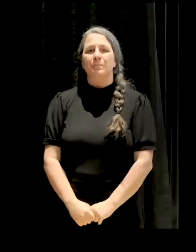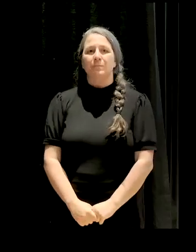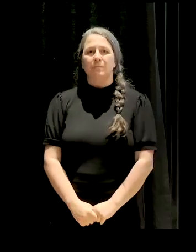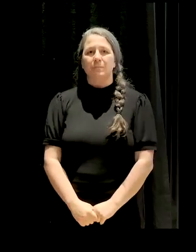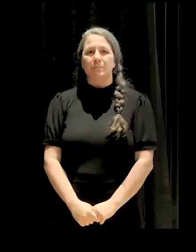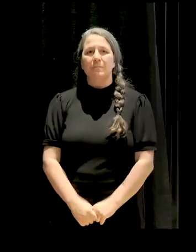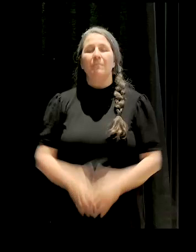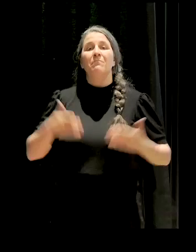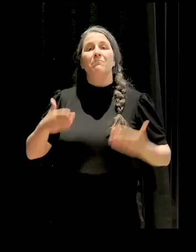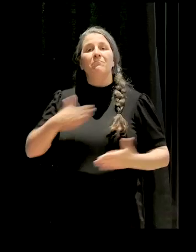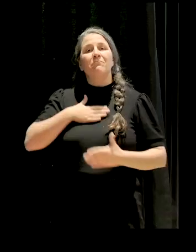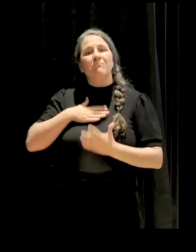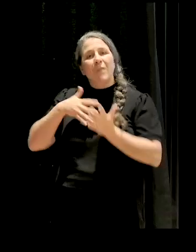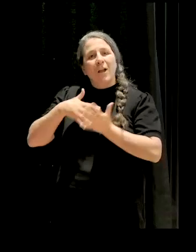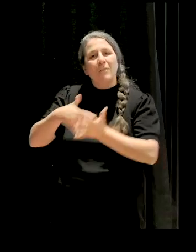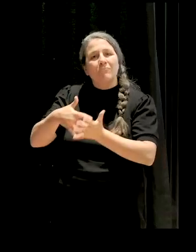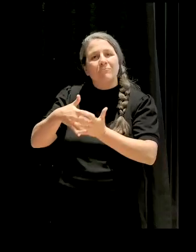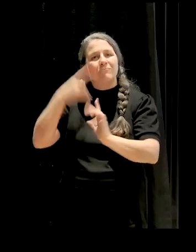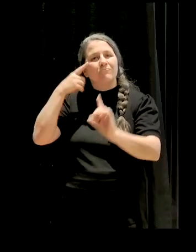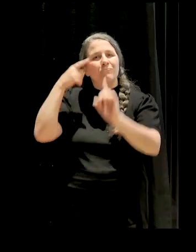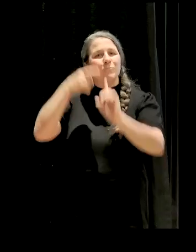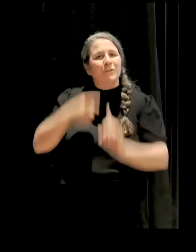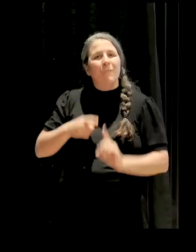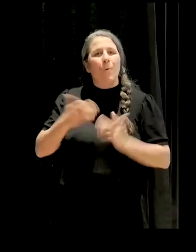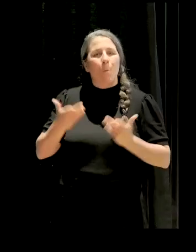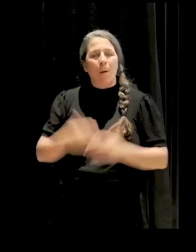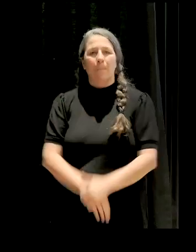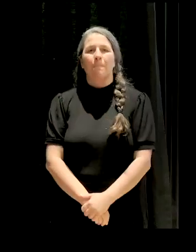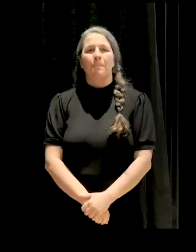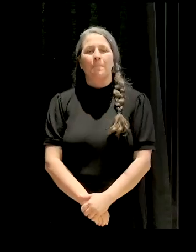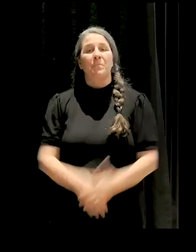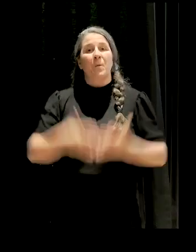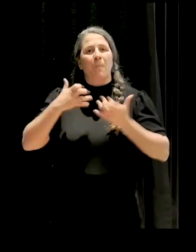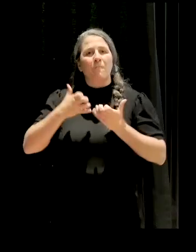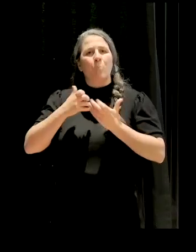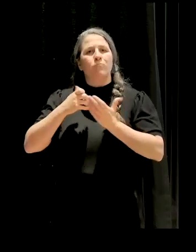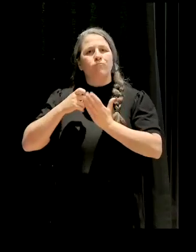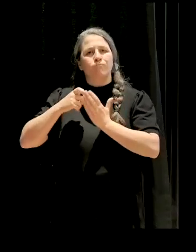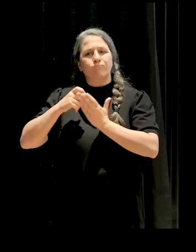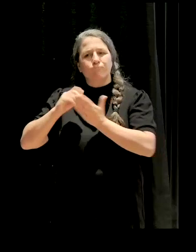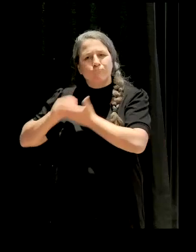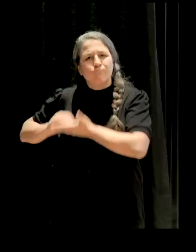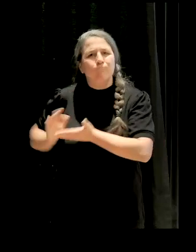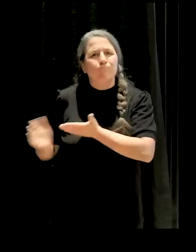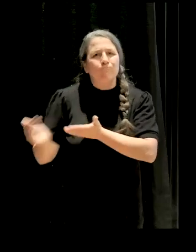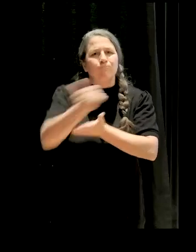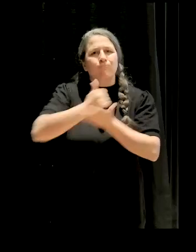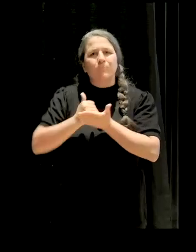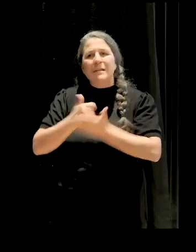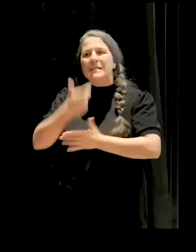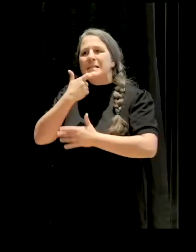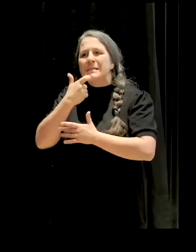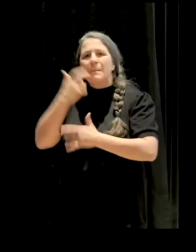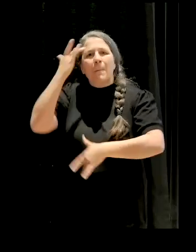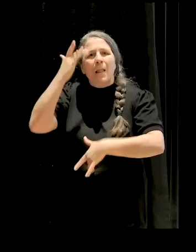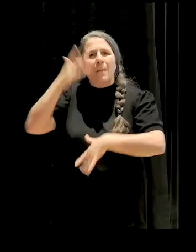présenter les objectifs de notre étude. Donc, on voulait documenter un processus d'inclusion de personnes atteintes de la maladie de